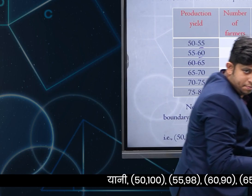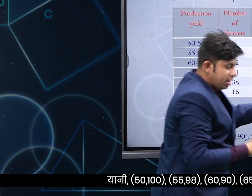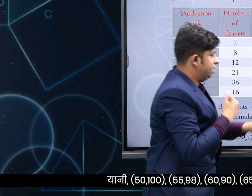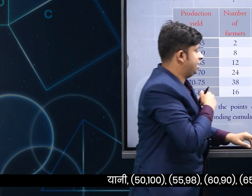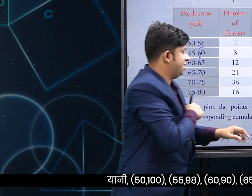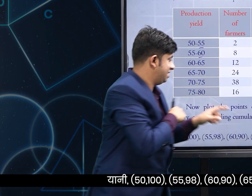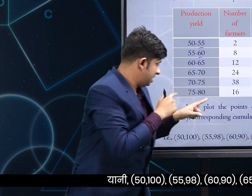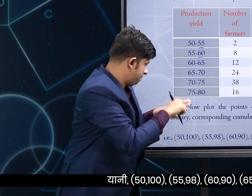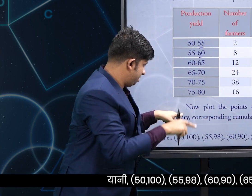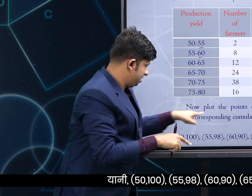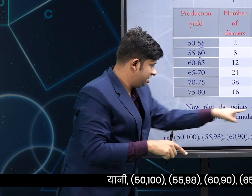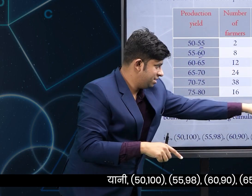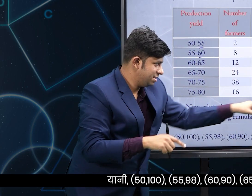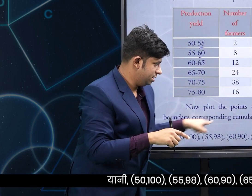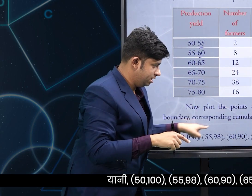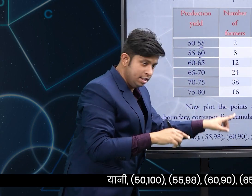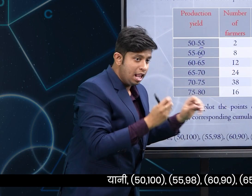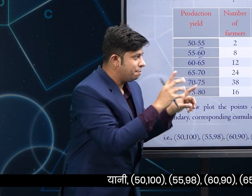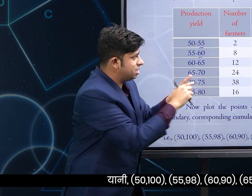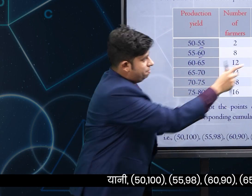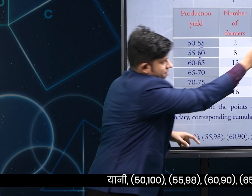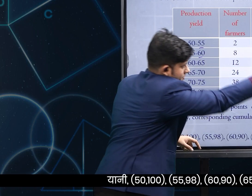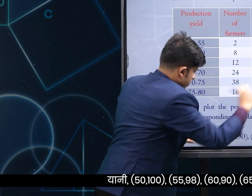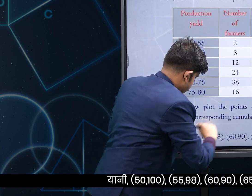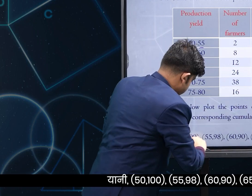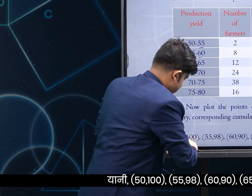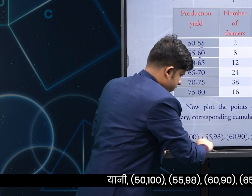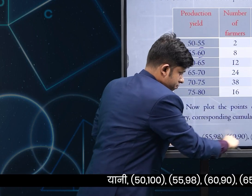70, 54, 75, 16।